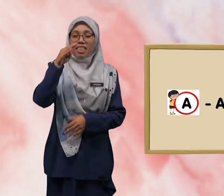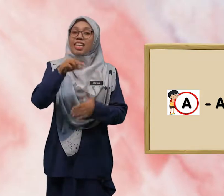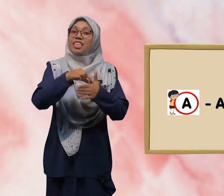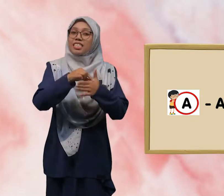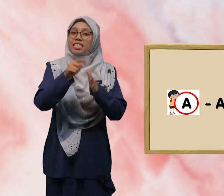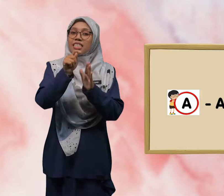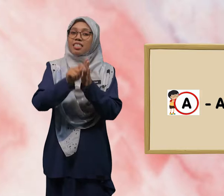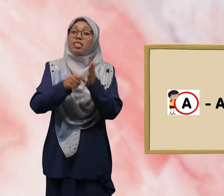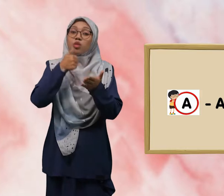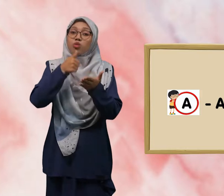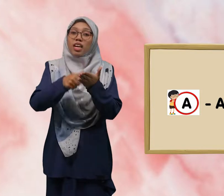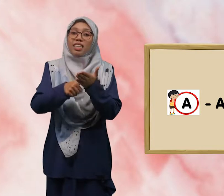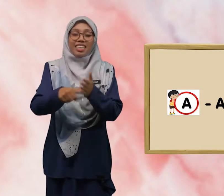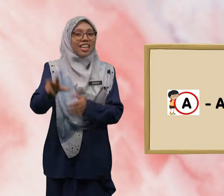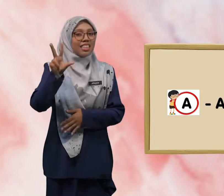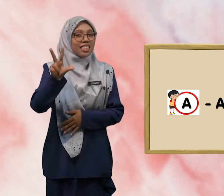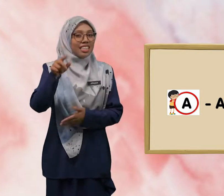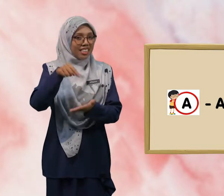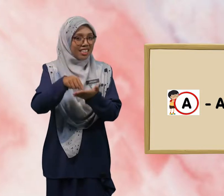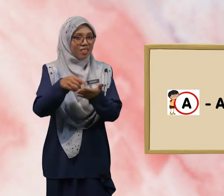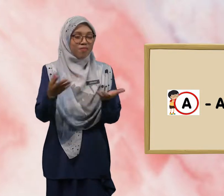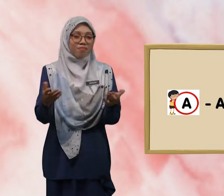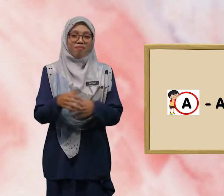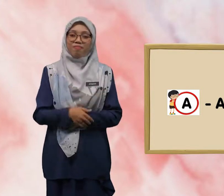isi tersurat yang ketiga ini